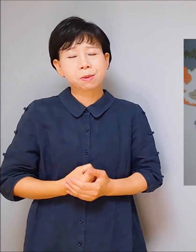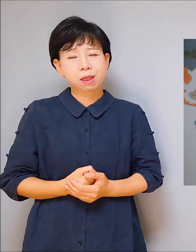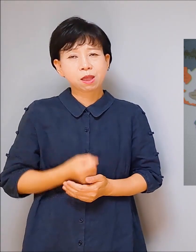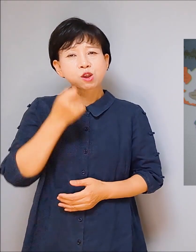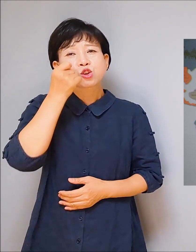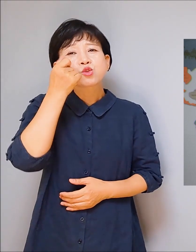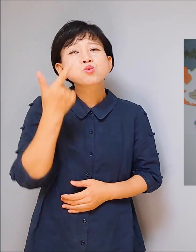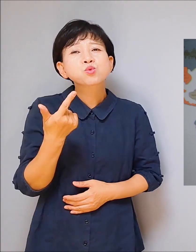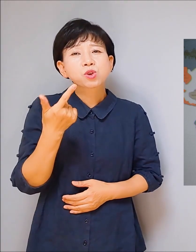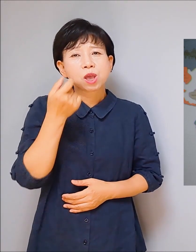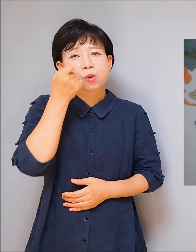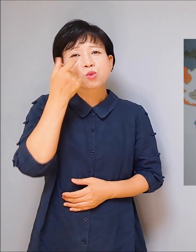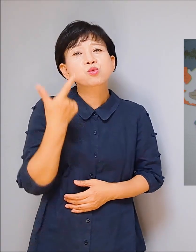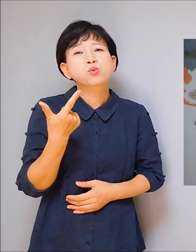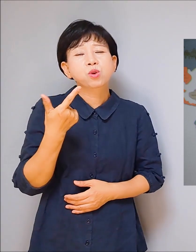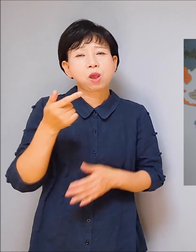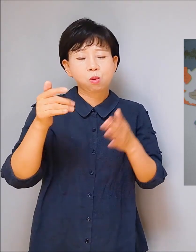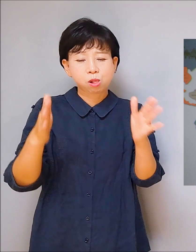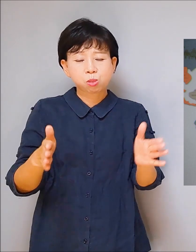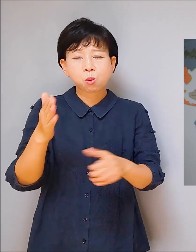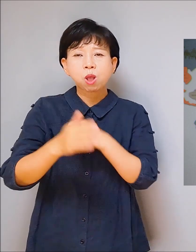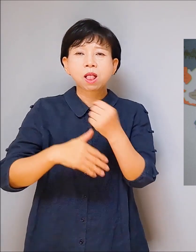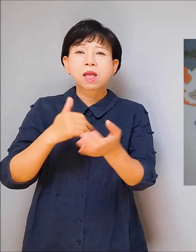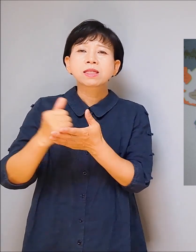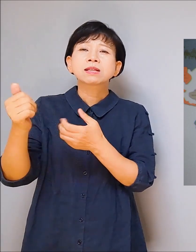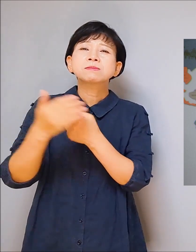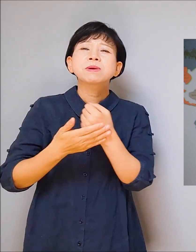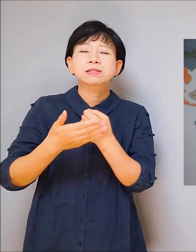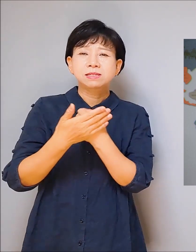6달 동안 하나님의 은혜인 줄